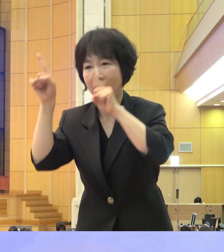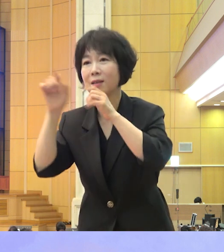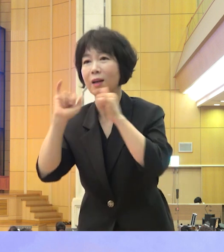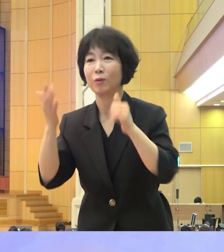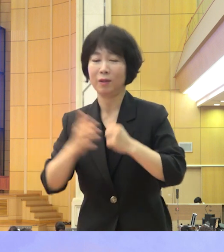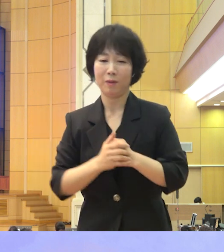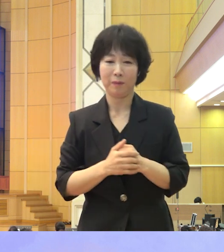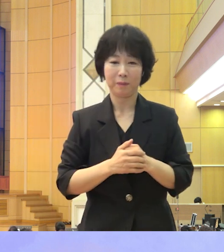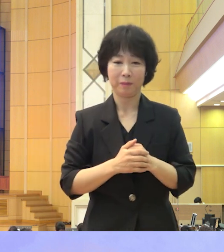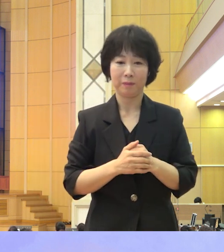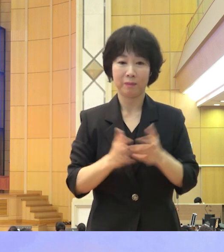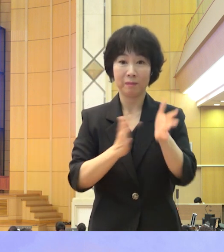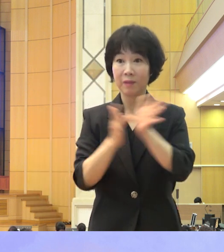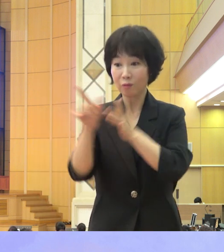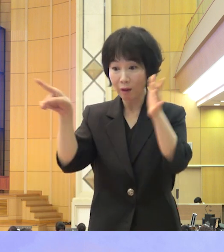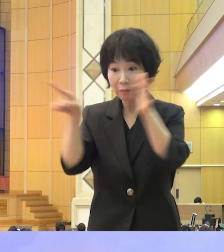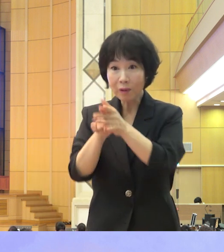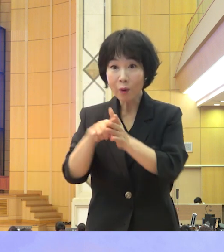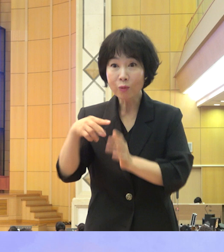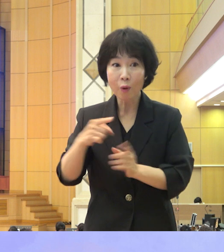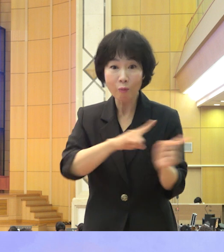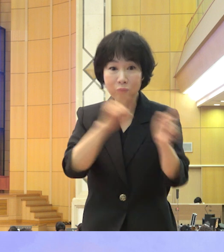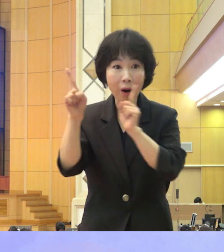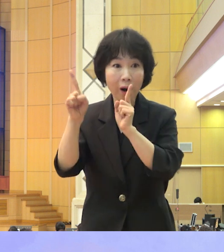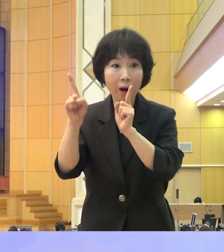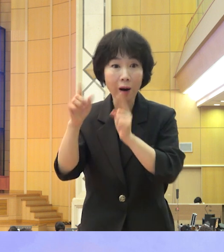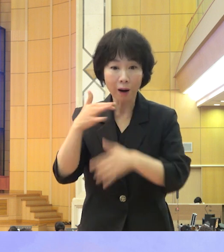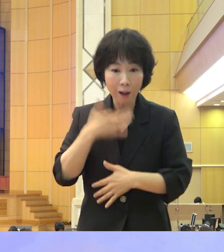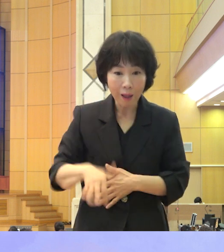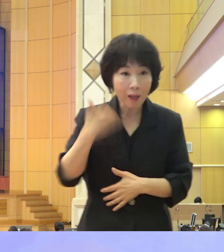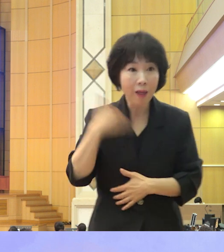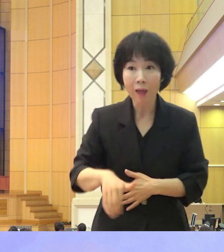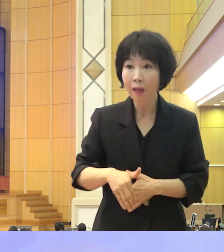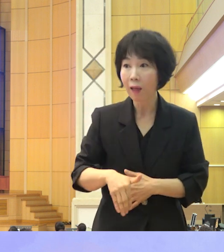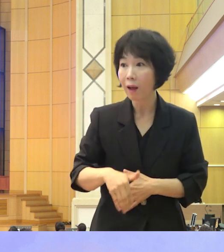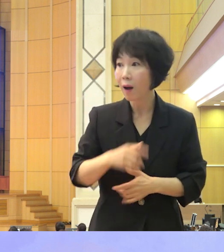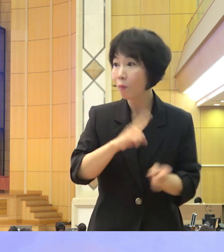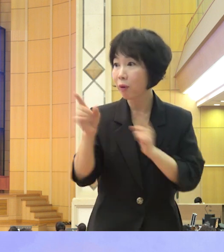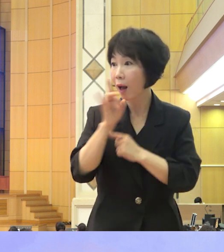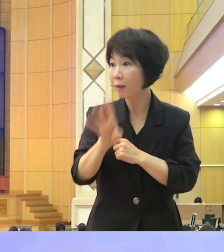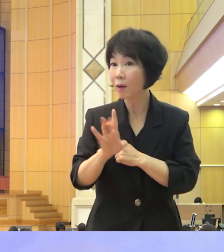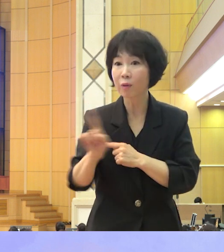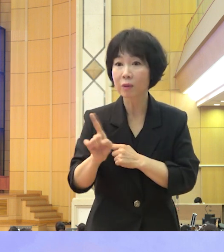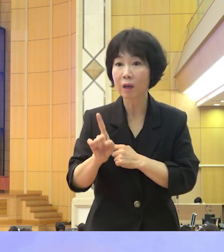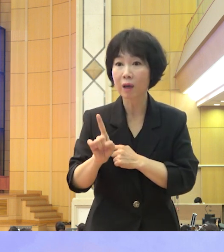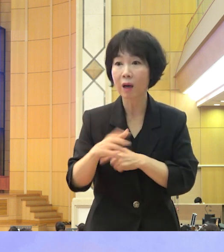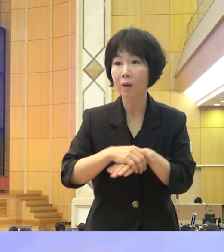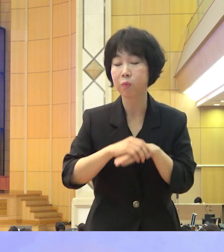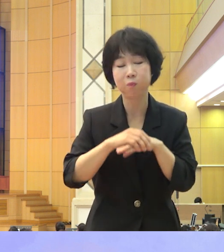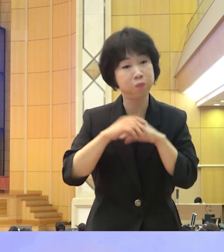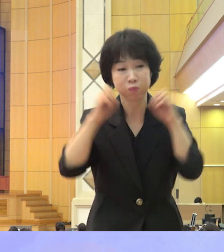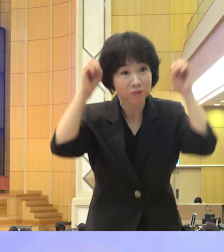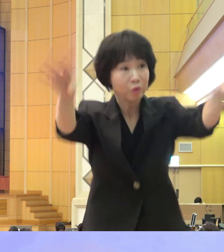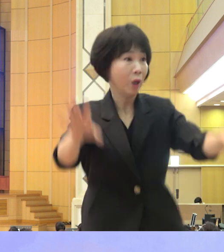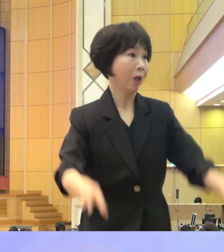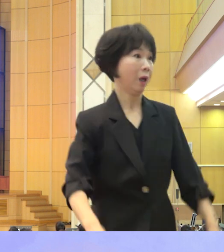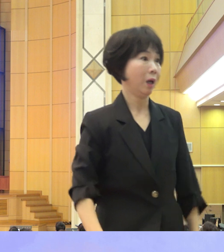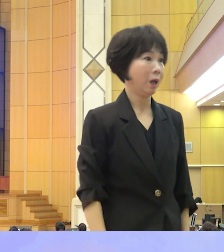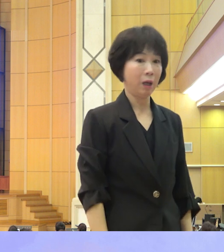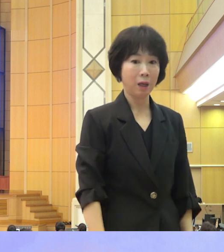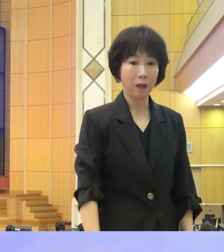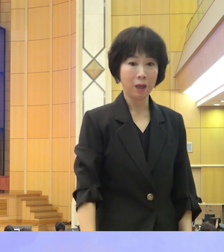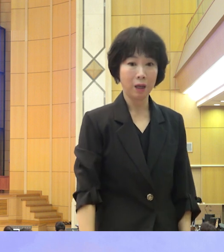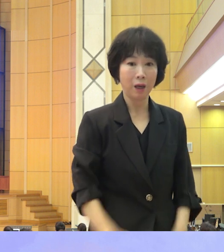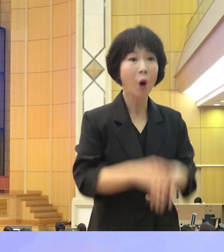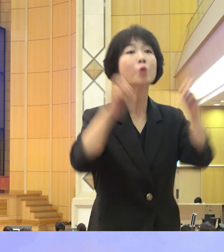자가 되야지. 예수 믿고 부활에 이르지 못하면, 우리 예수 믿는 사람들이 부활에 이르지 못하면요 윷놀이